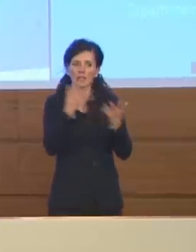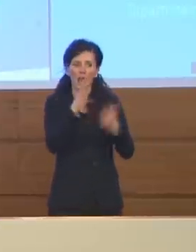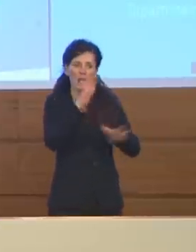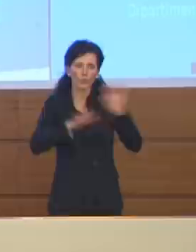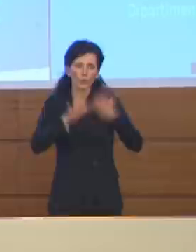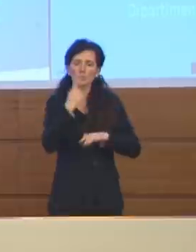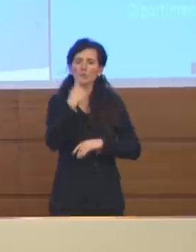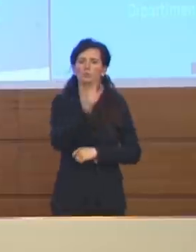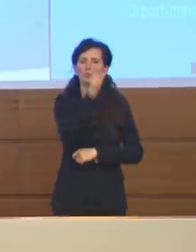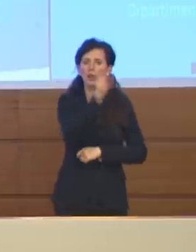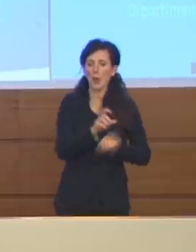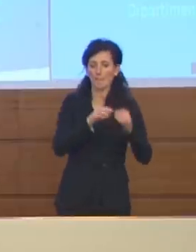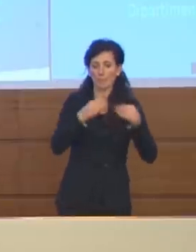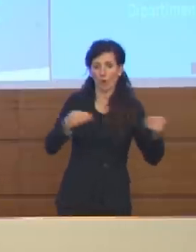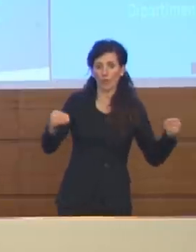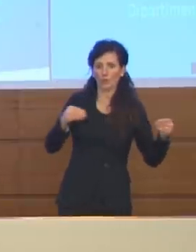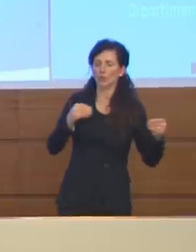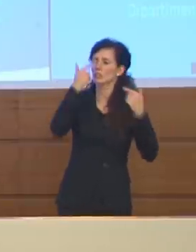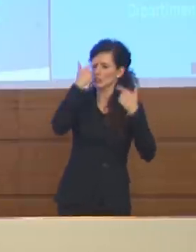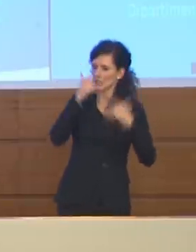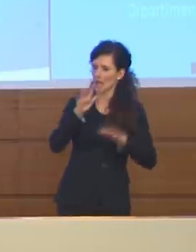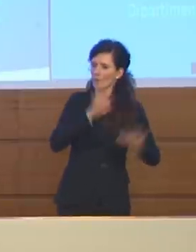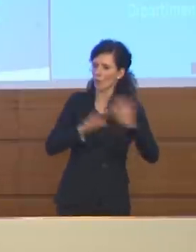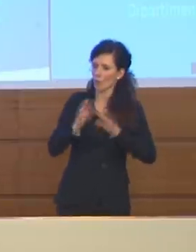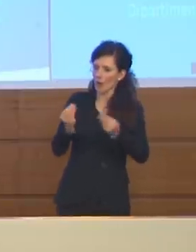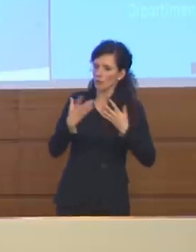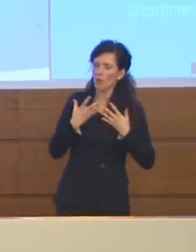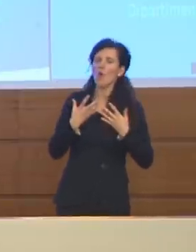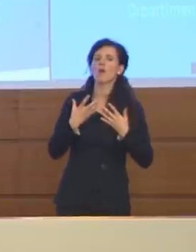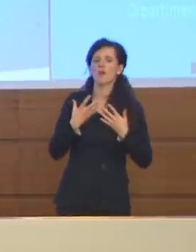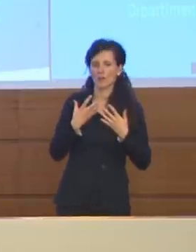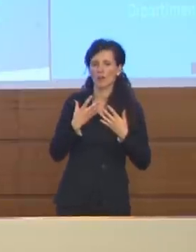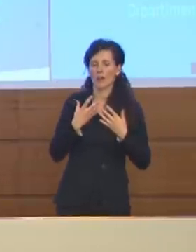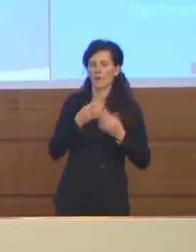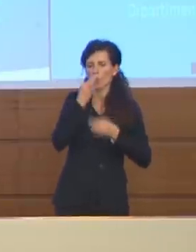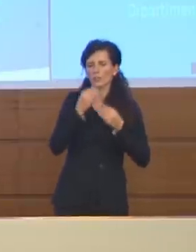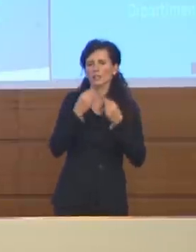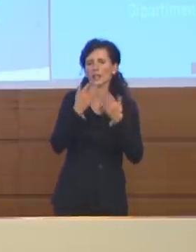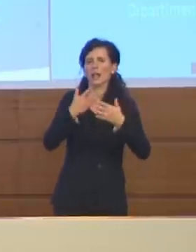consentire loro di avere il massimo della protezione